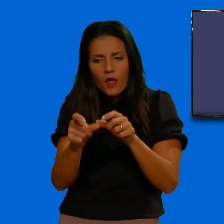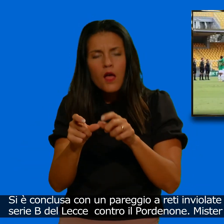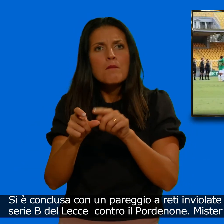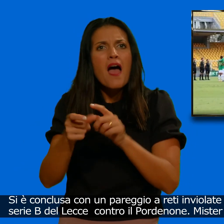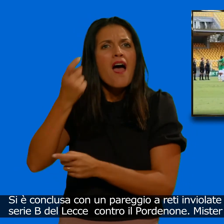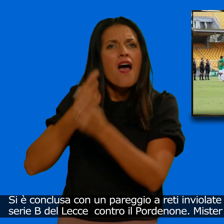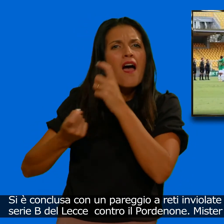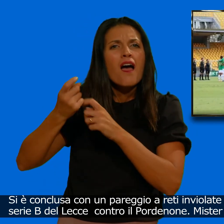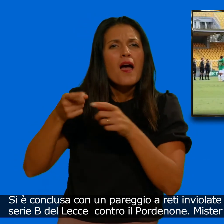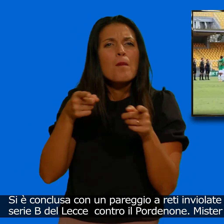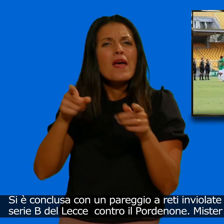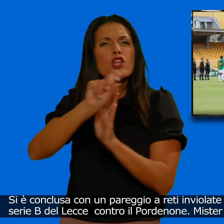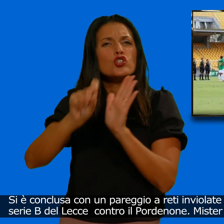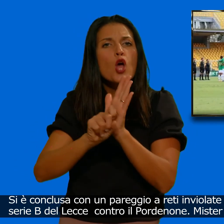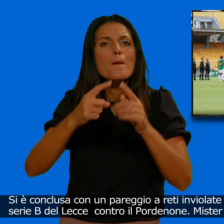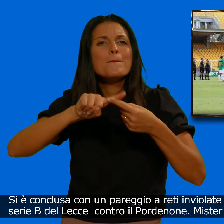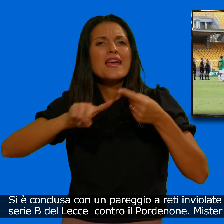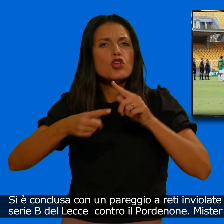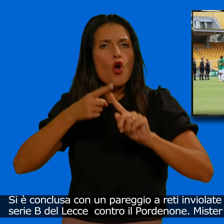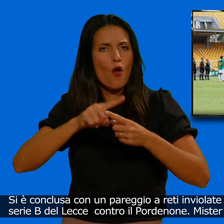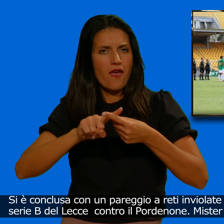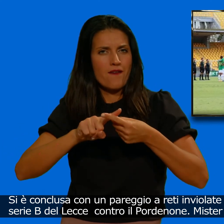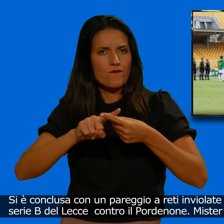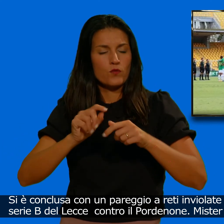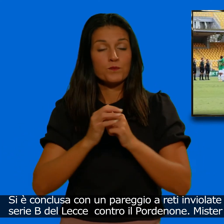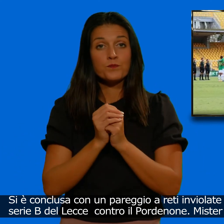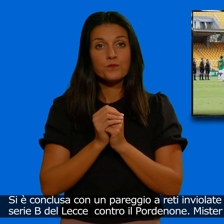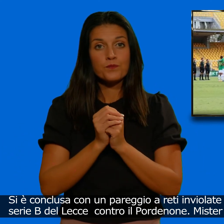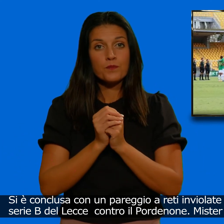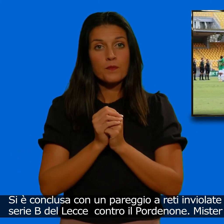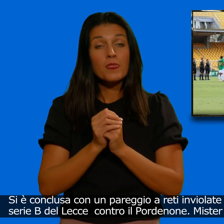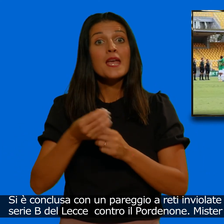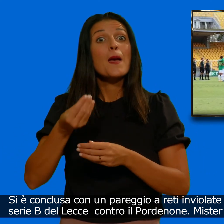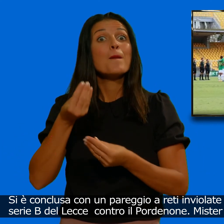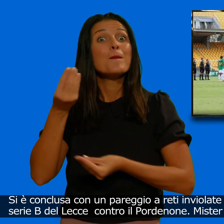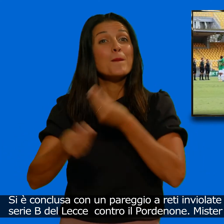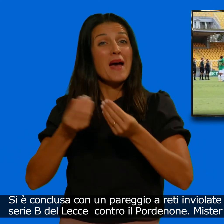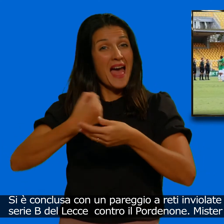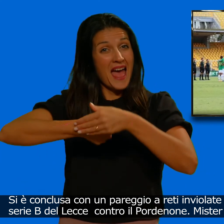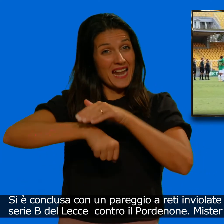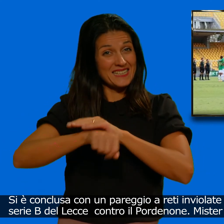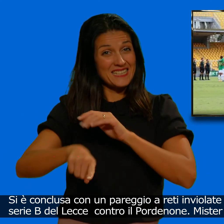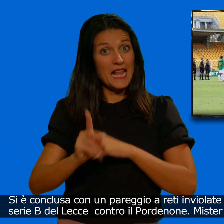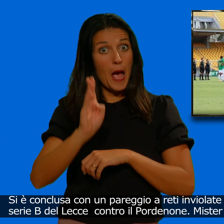si è conclusa con un pareggio a reti inviolate la partita di debutto in serie b del lecce